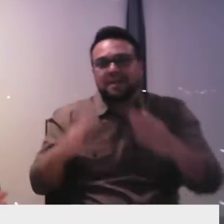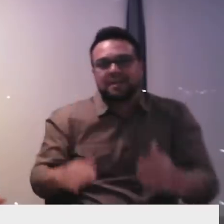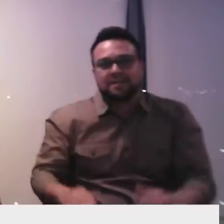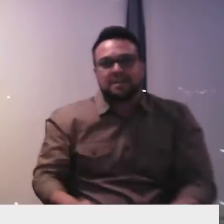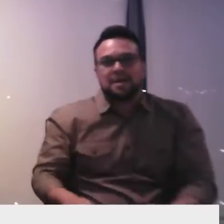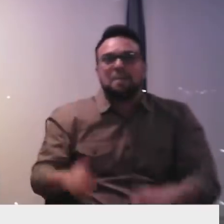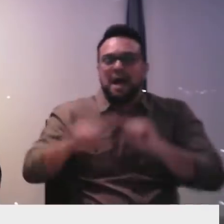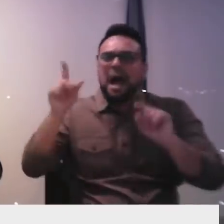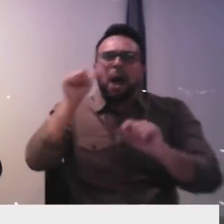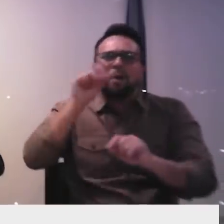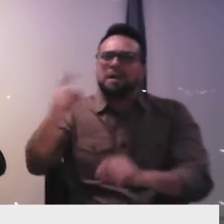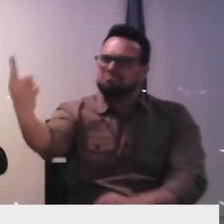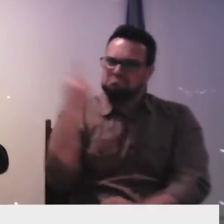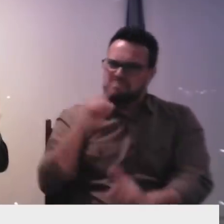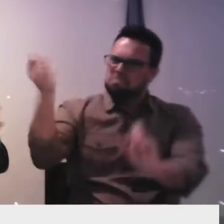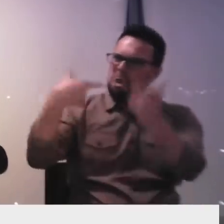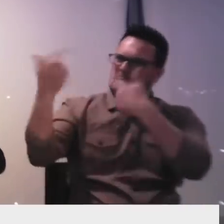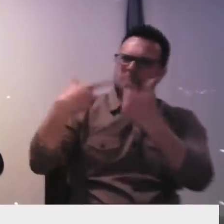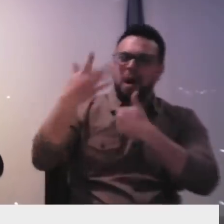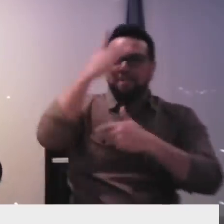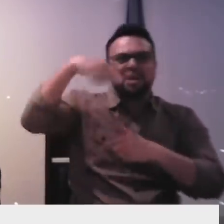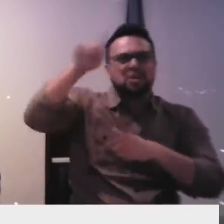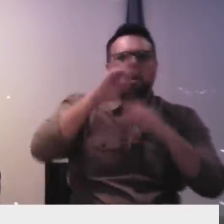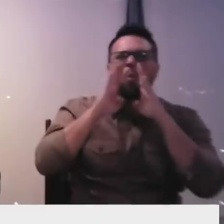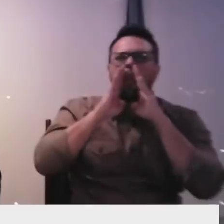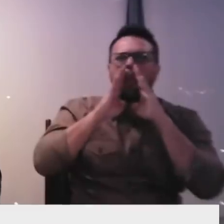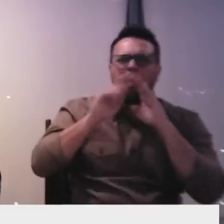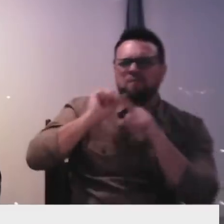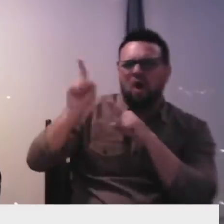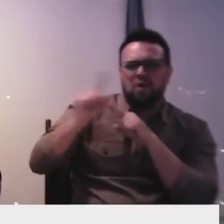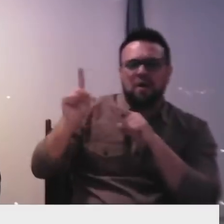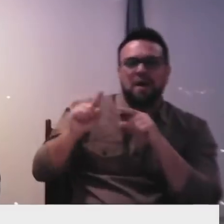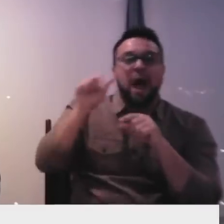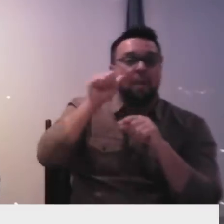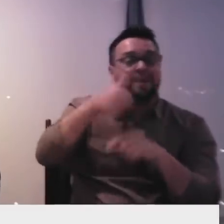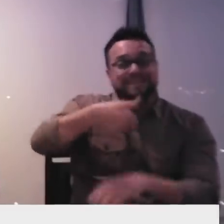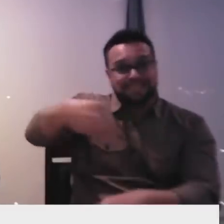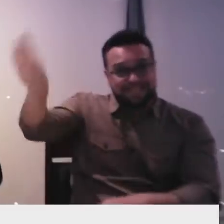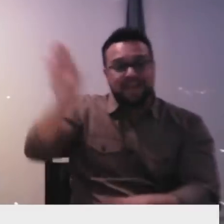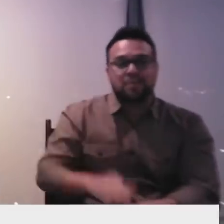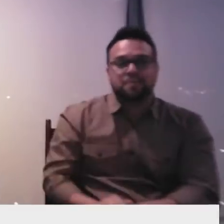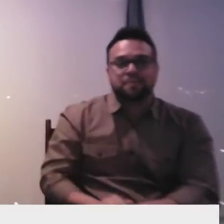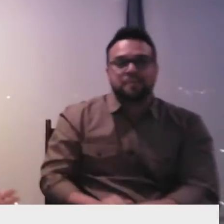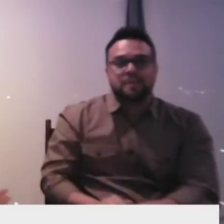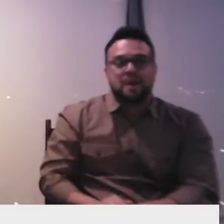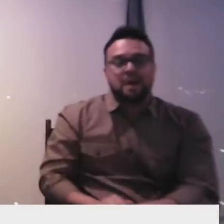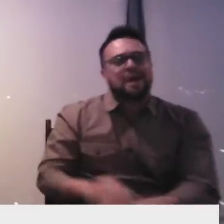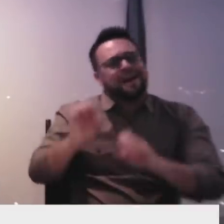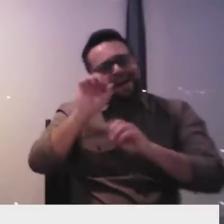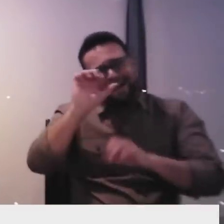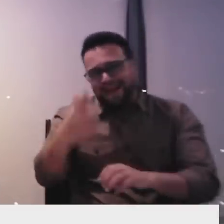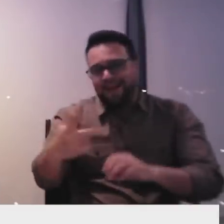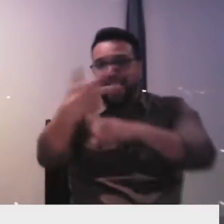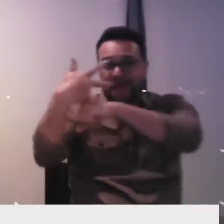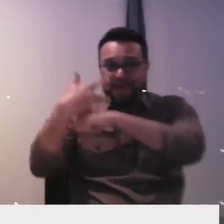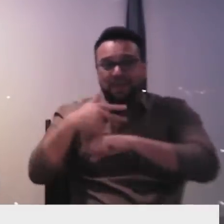estava me ofendendo. O pessoal vaiou. Saiu fora. A imprensa vai falar que eu levei vaia. Mas tudo